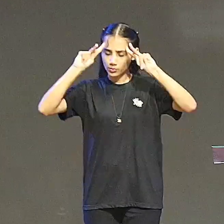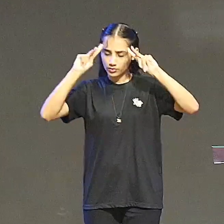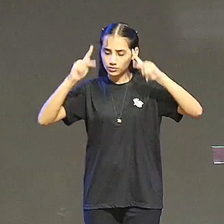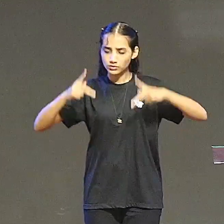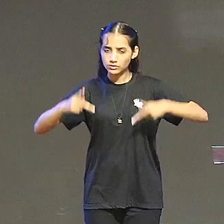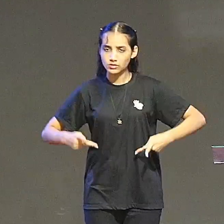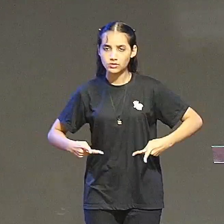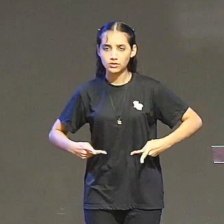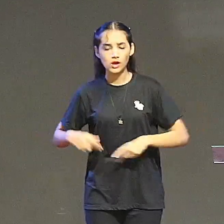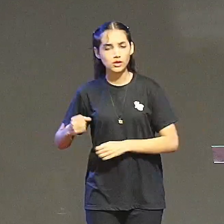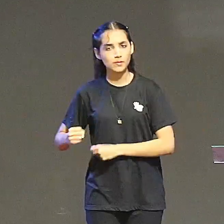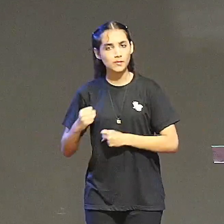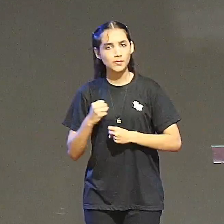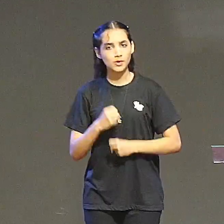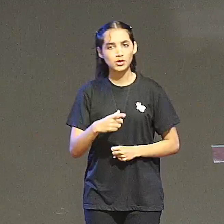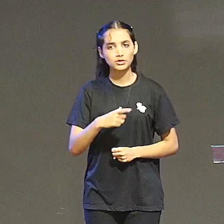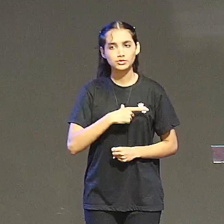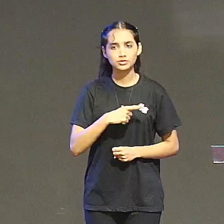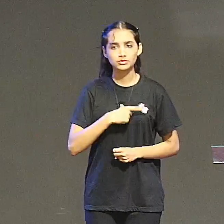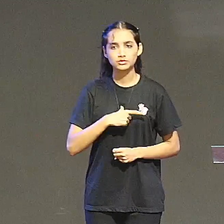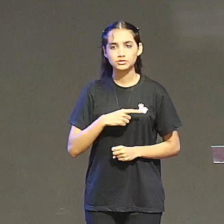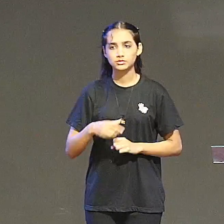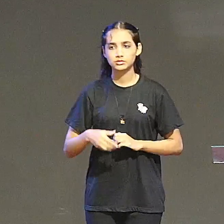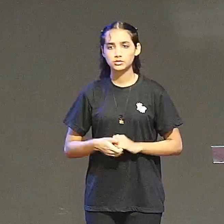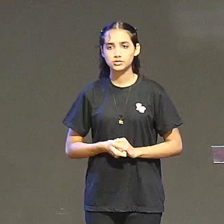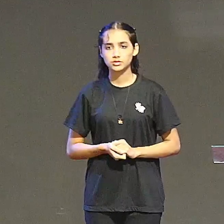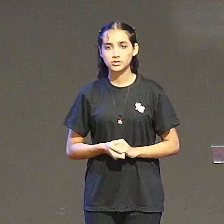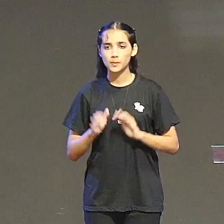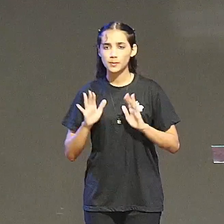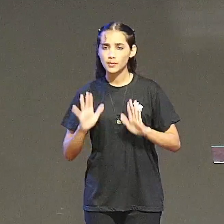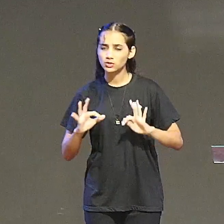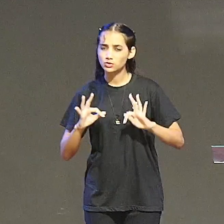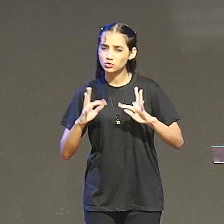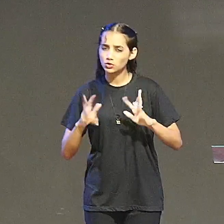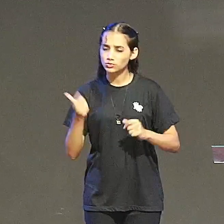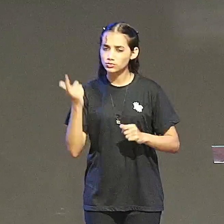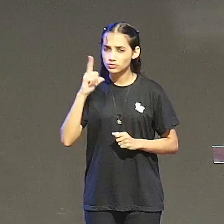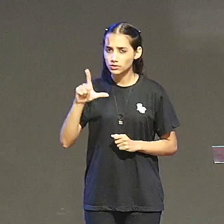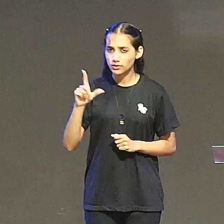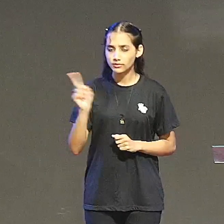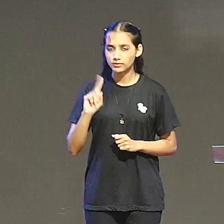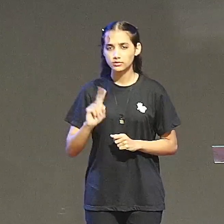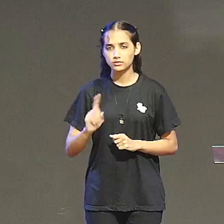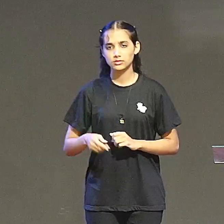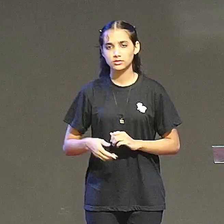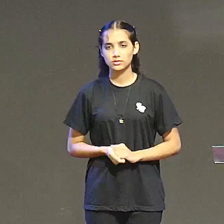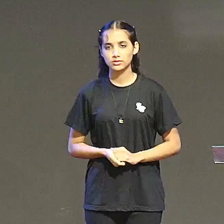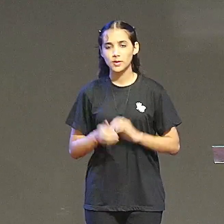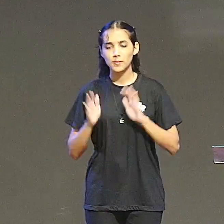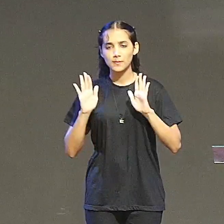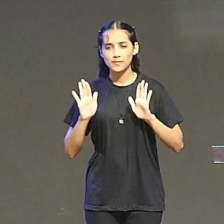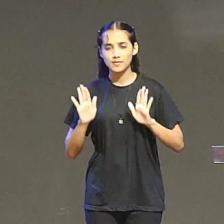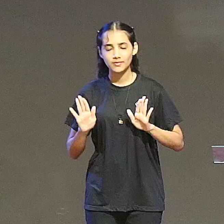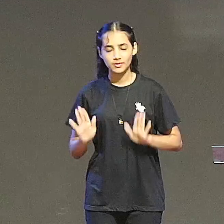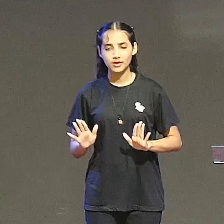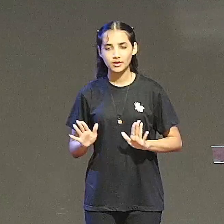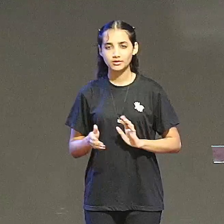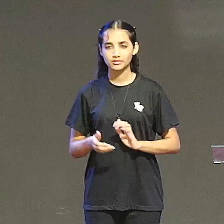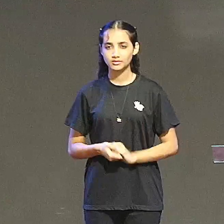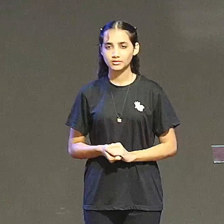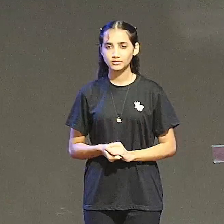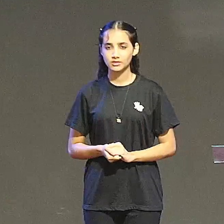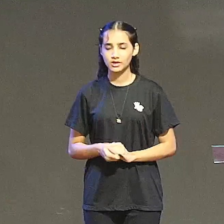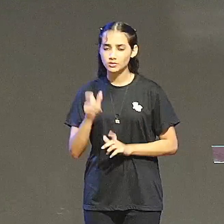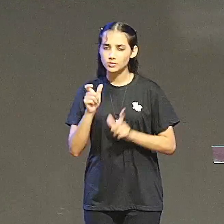a isso mas quem chegou recebeu o poder de se tornar filho de